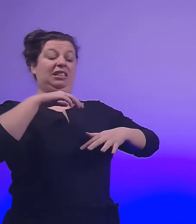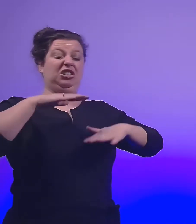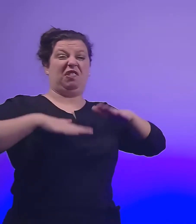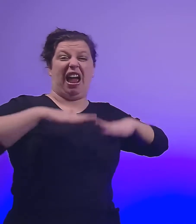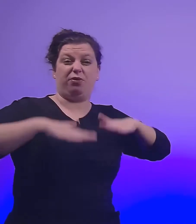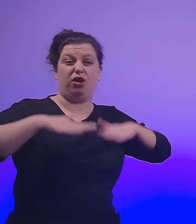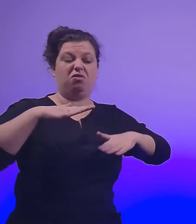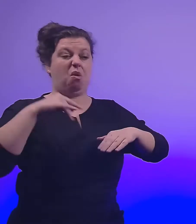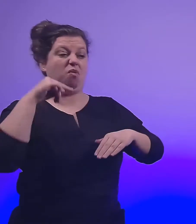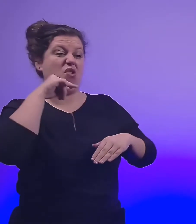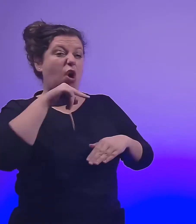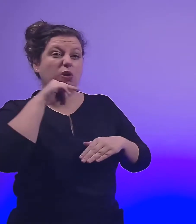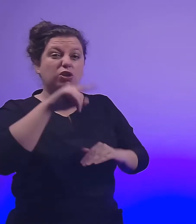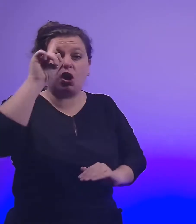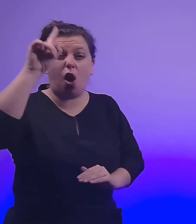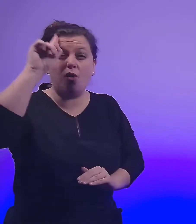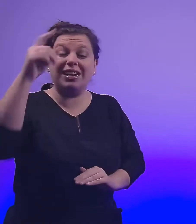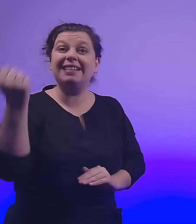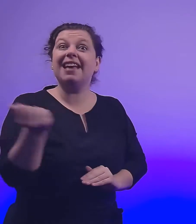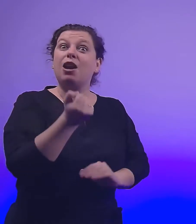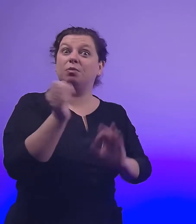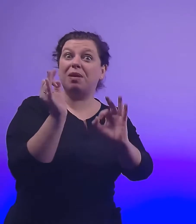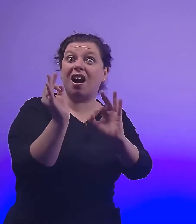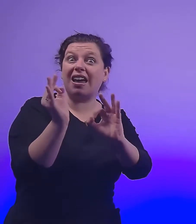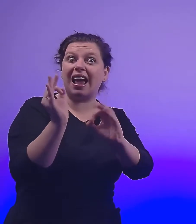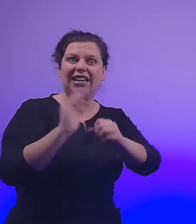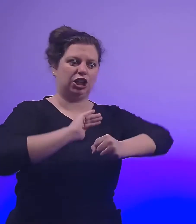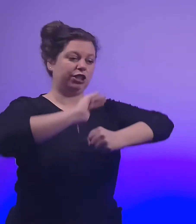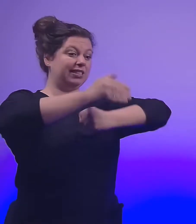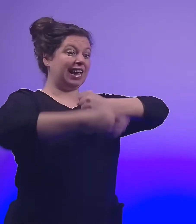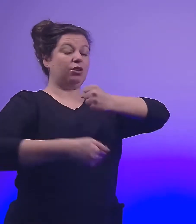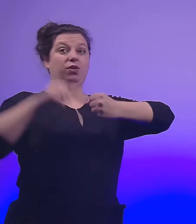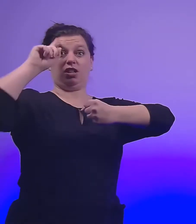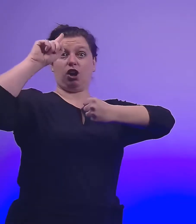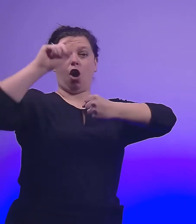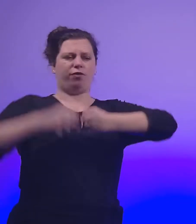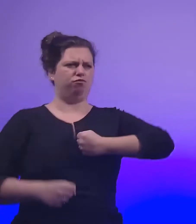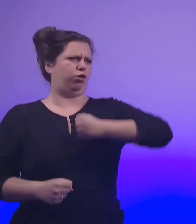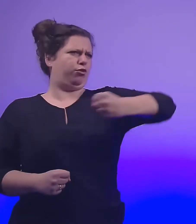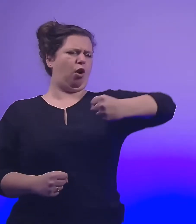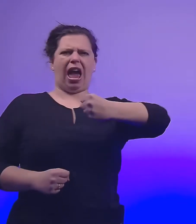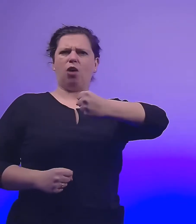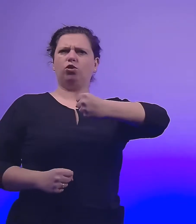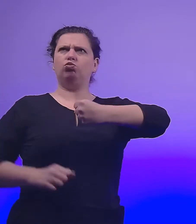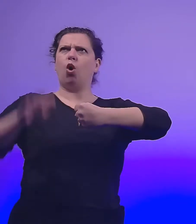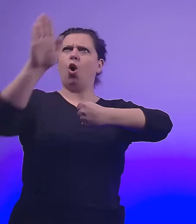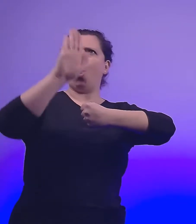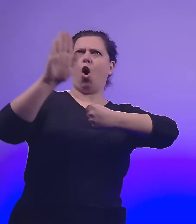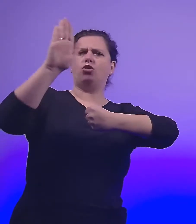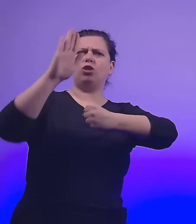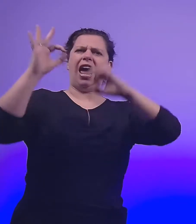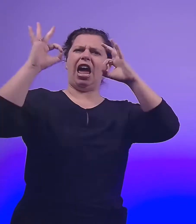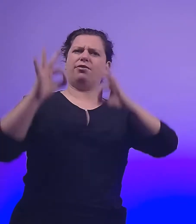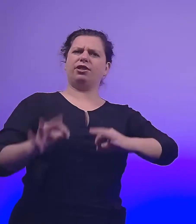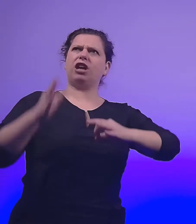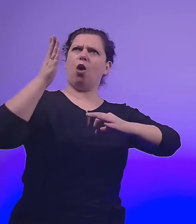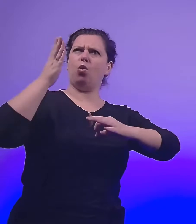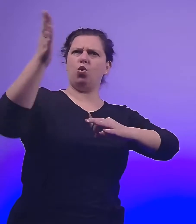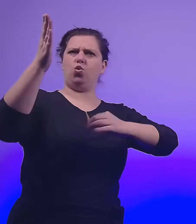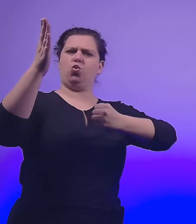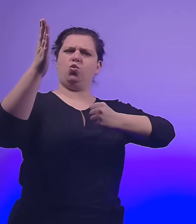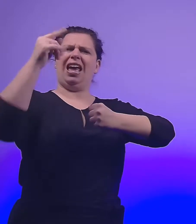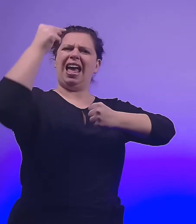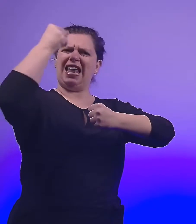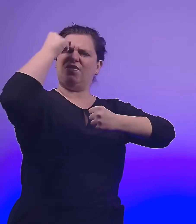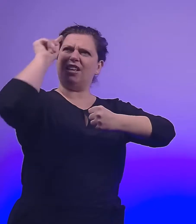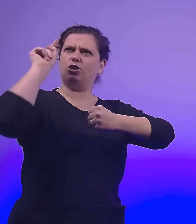geloven. Oh, ja. En daarom is het heel belangrijk dat je het schild van het geloof voor je houdt. Want daarmee zeg je, God, ik vertrouw op u. En ik weet dat u mij